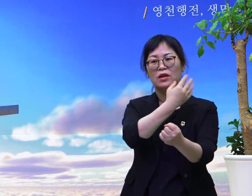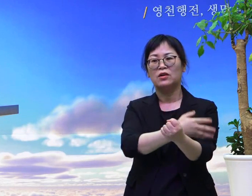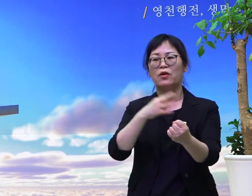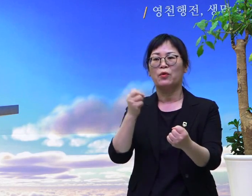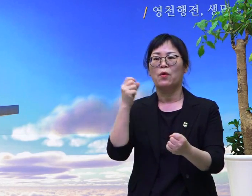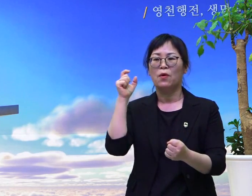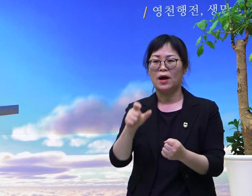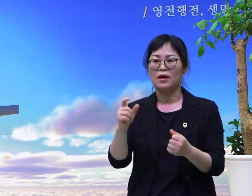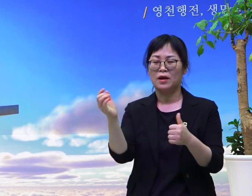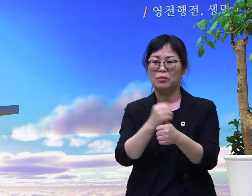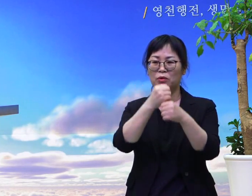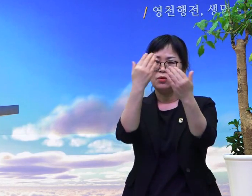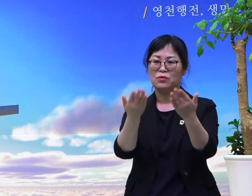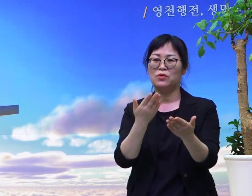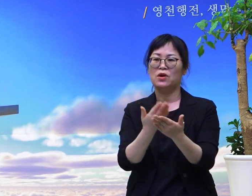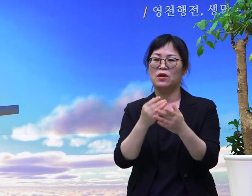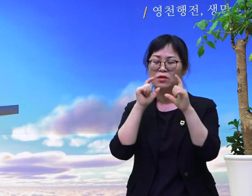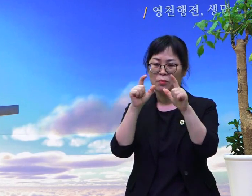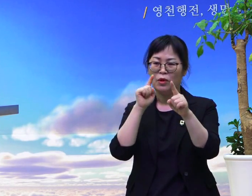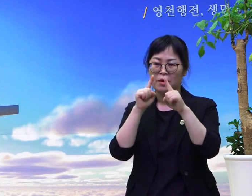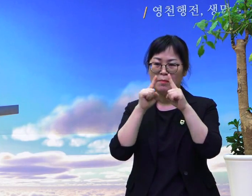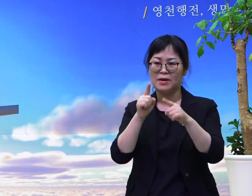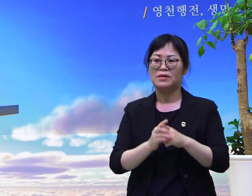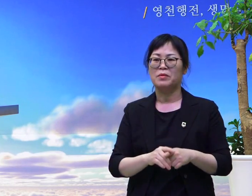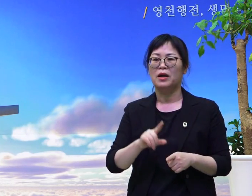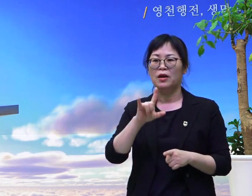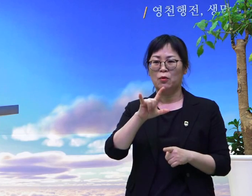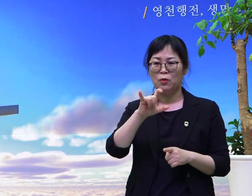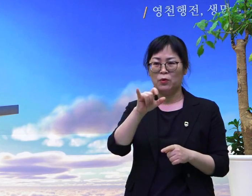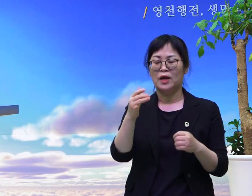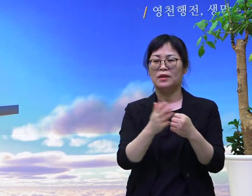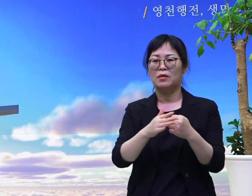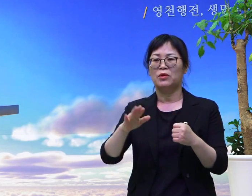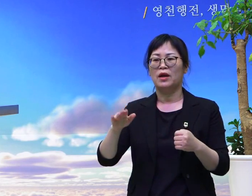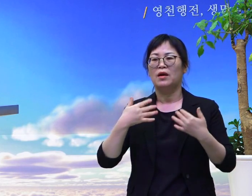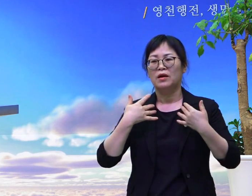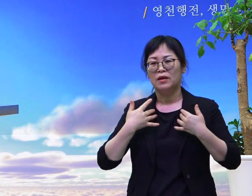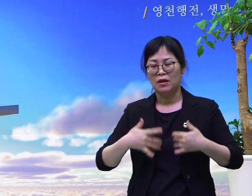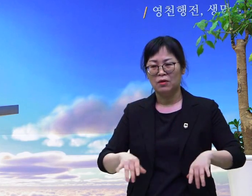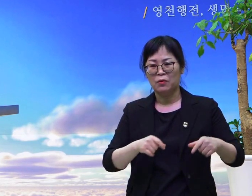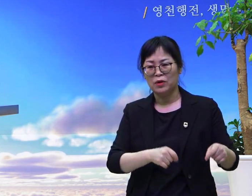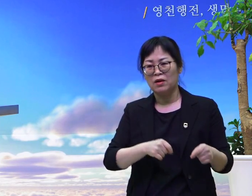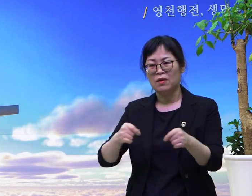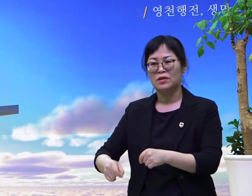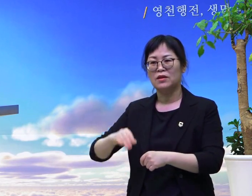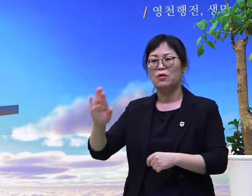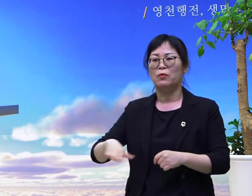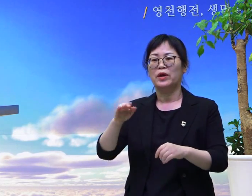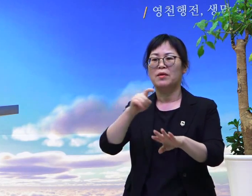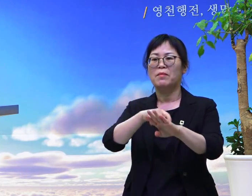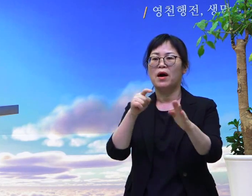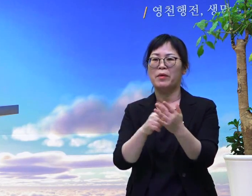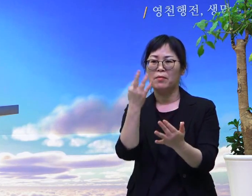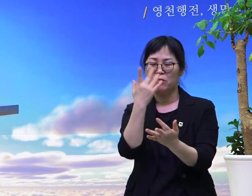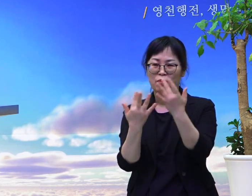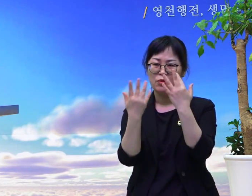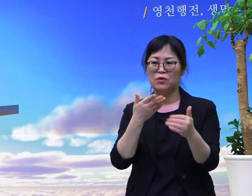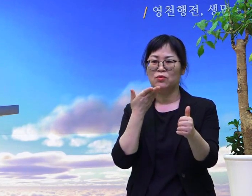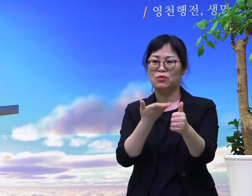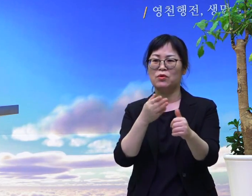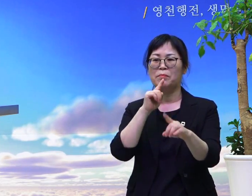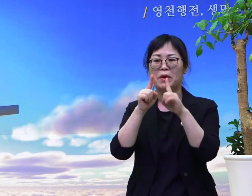붙드시어 선포하신 말씀이 코로나로 인하여 나태해진 저희들의 심령에 불을 붙이는 말씀이 되게